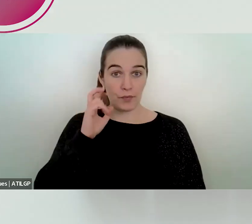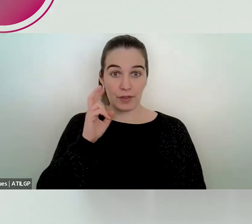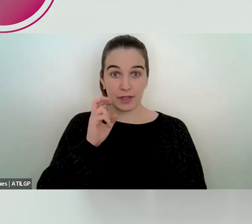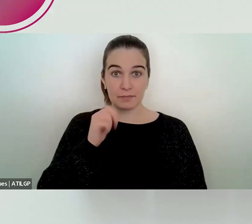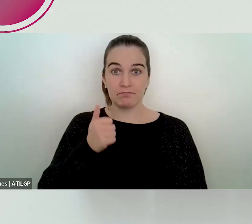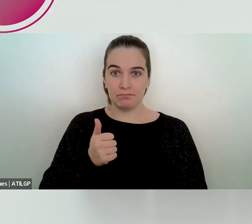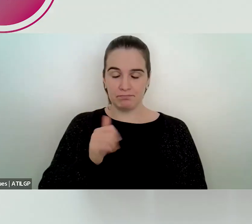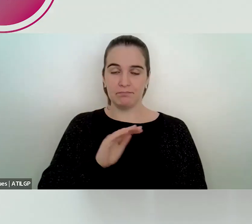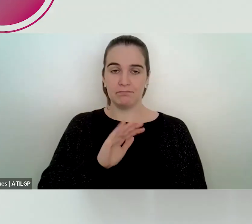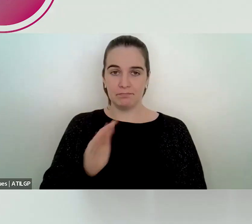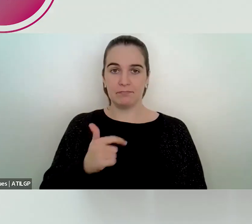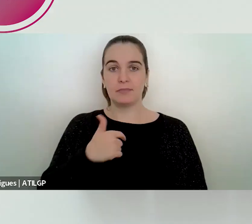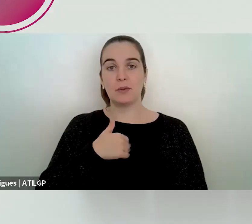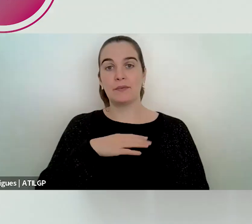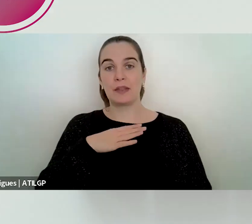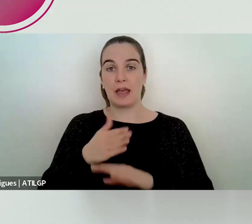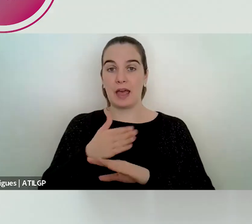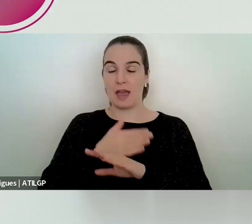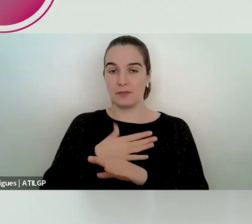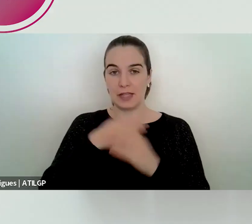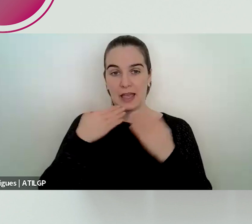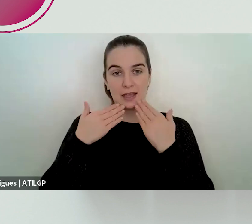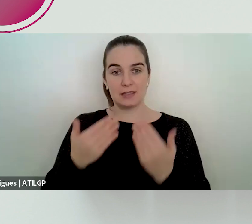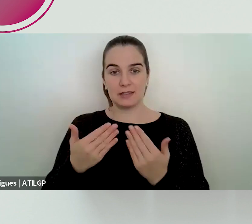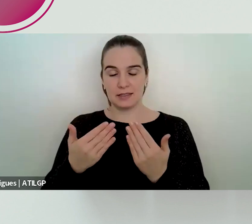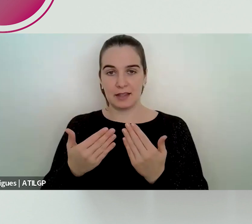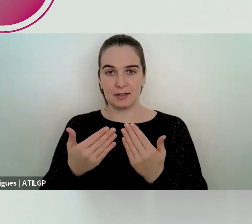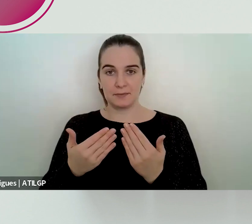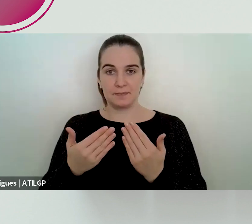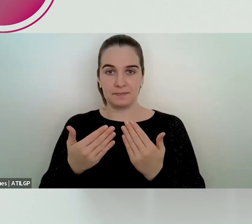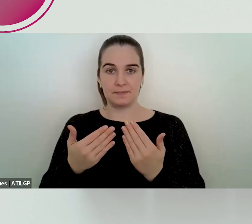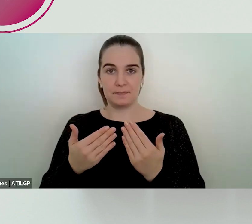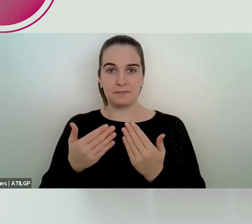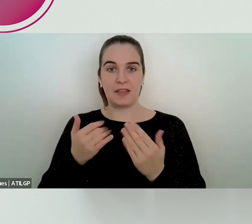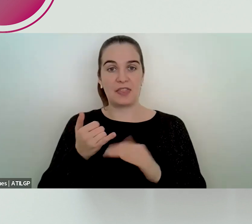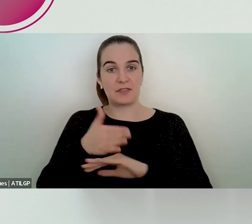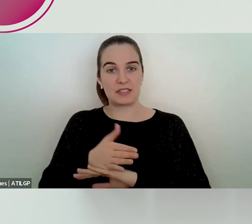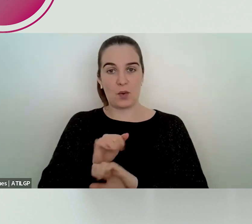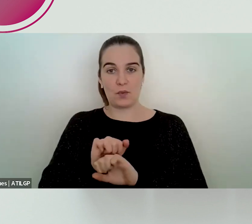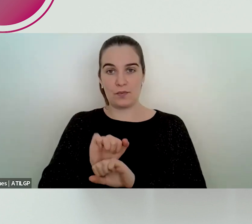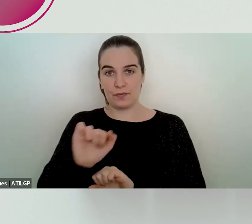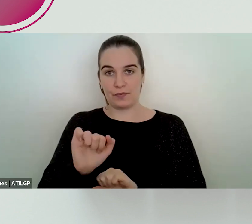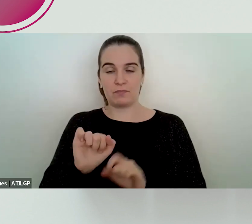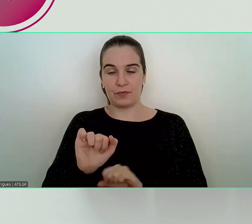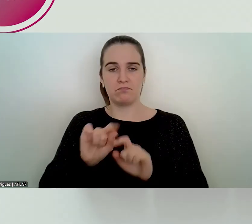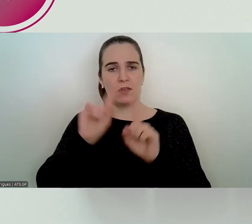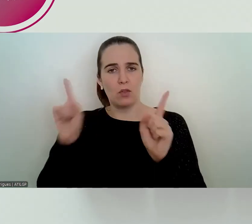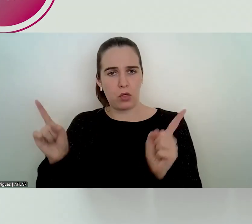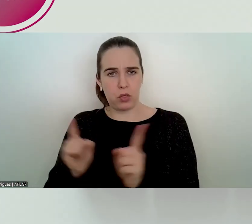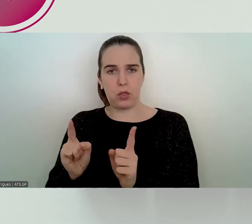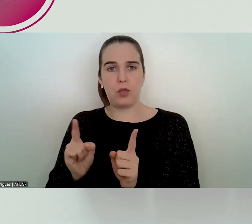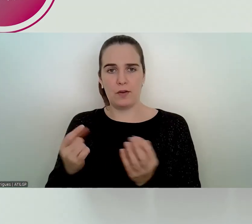Bom, queria em primeiro lugar agradecer esta excelente intervenção de síntese e